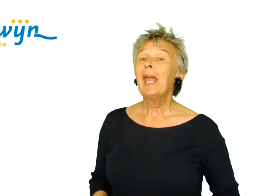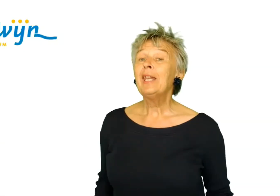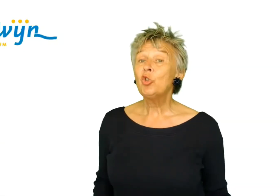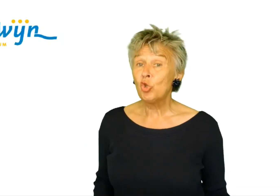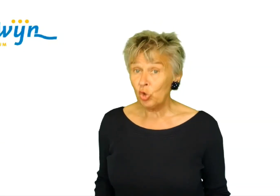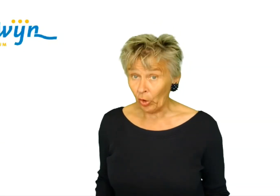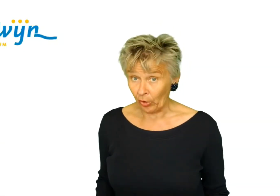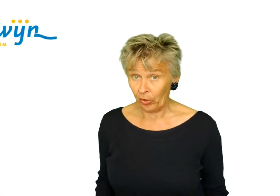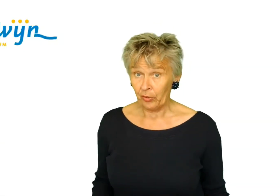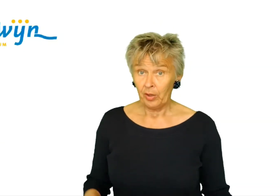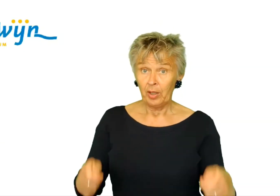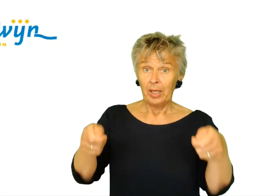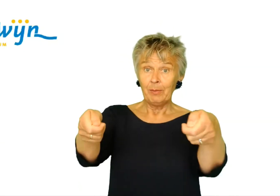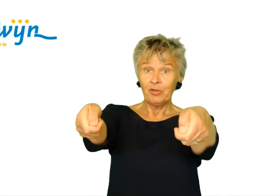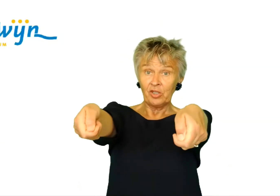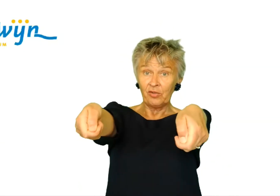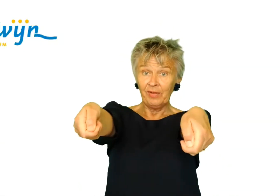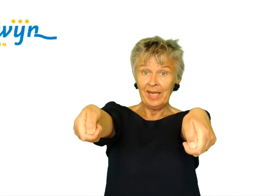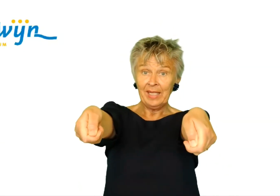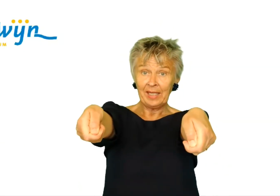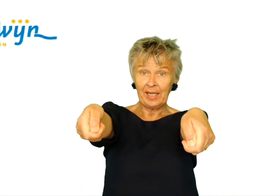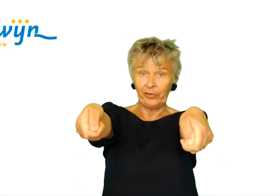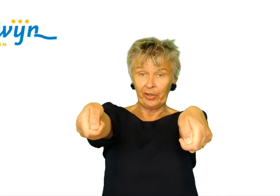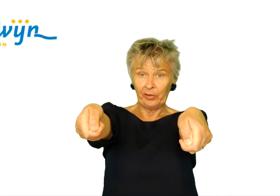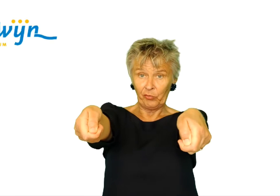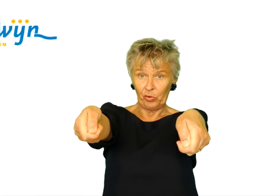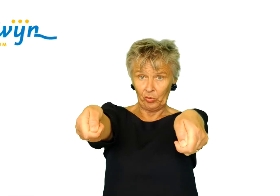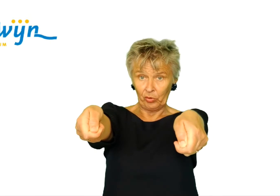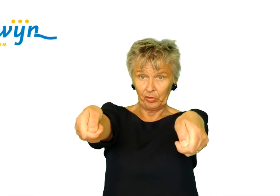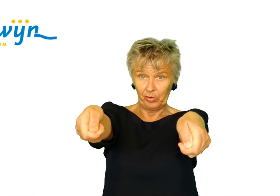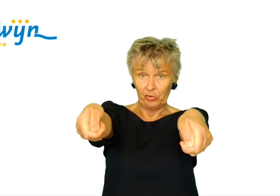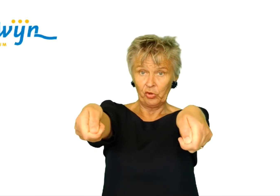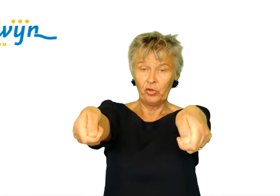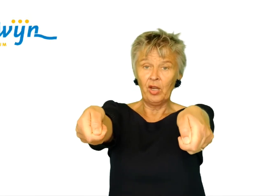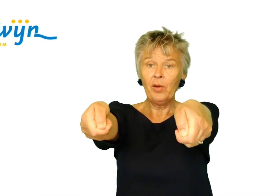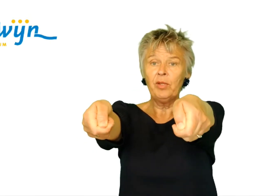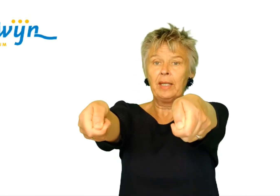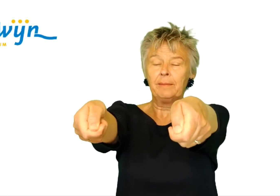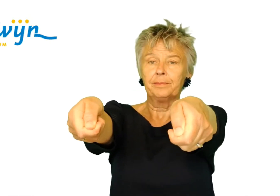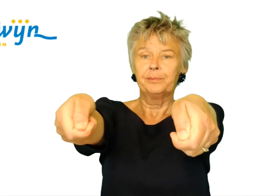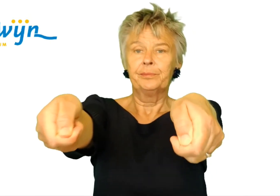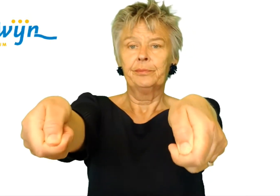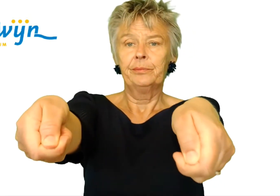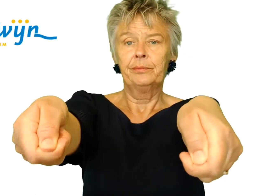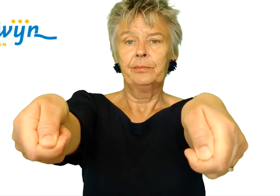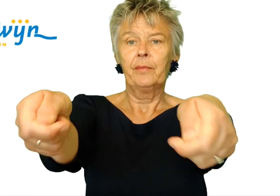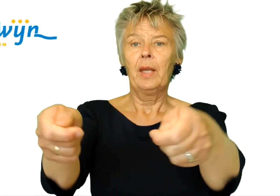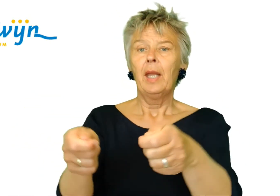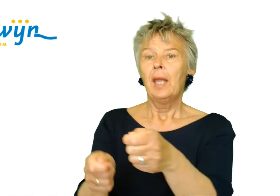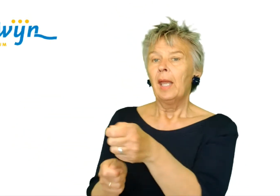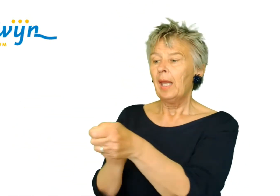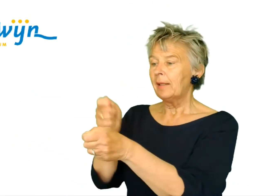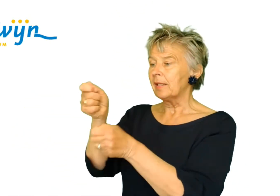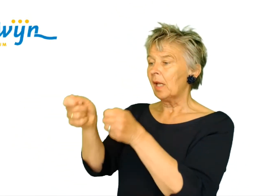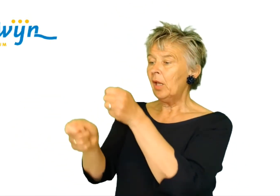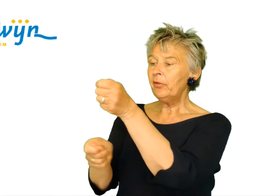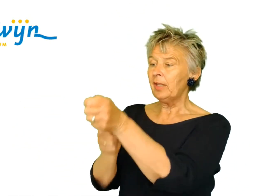En zorg. We hebben twee geldhanden voor nodig. Dus de duim erin. En het is